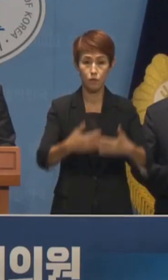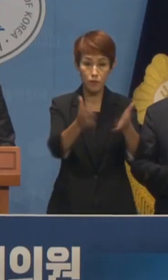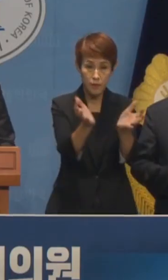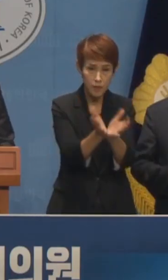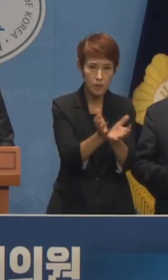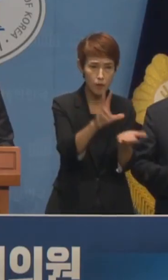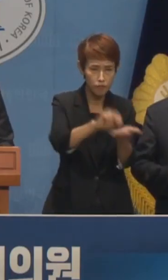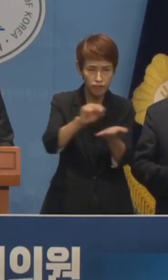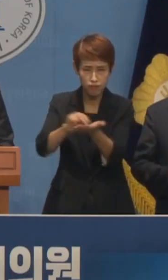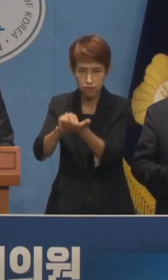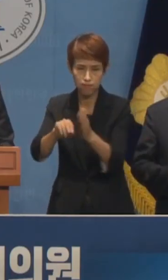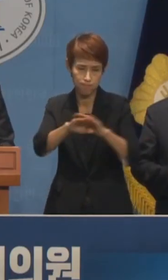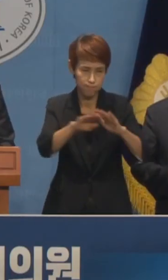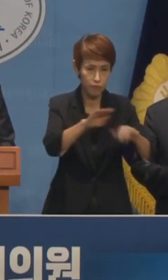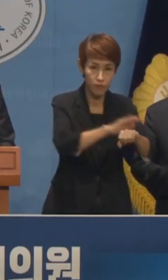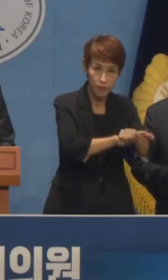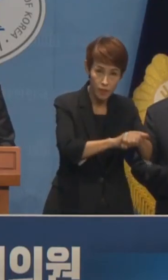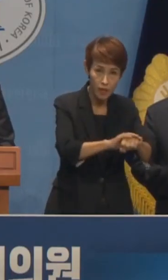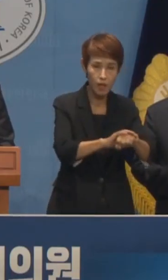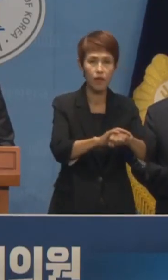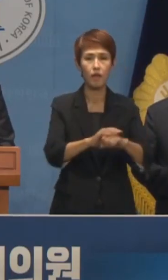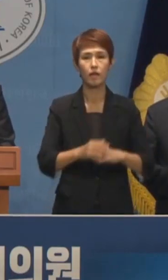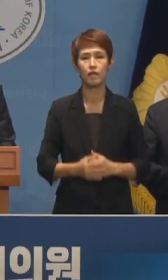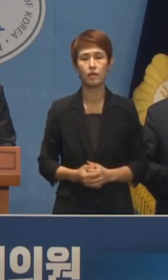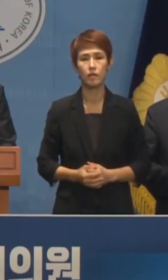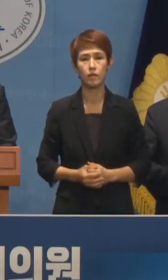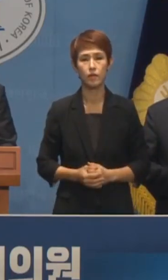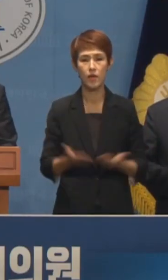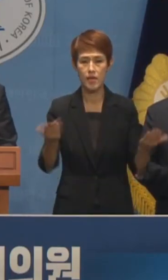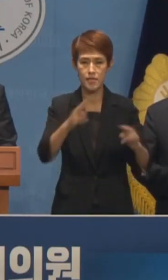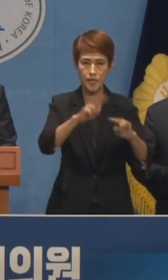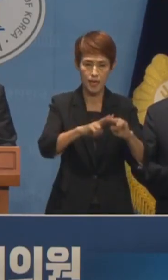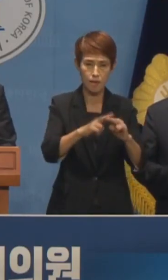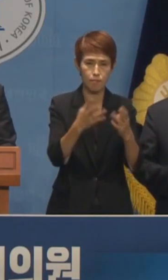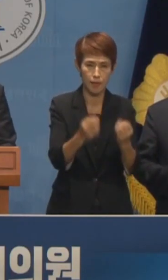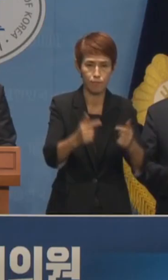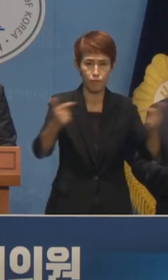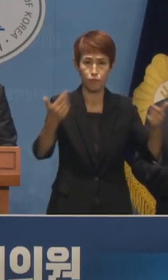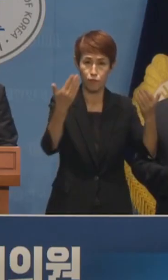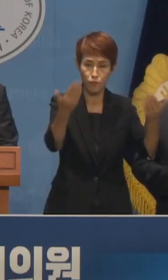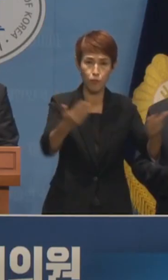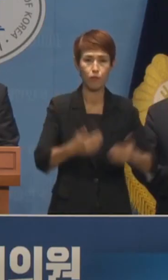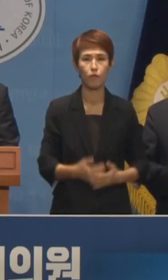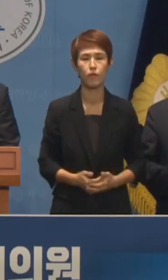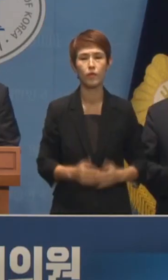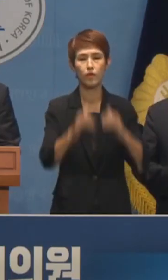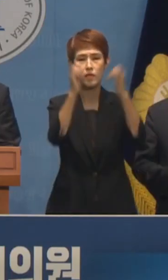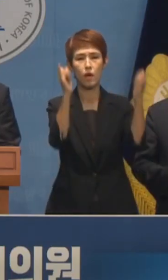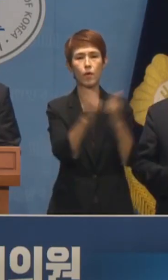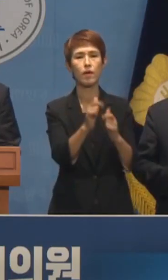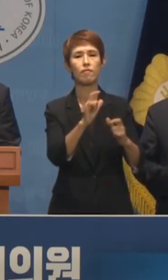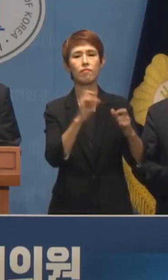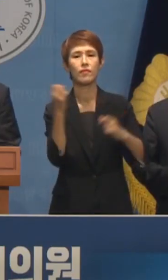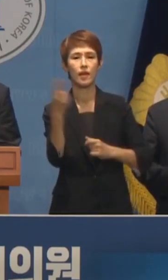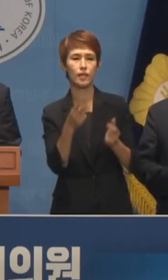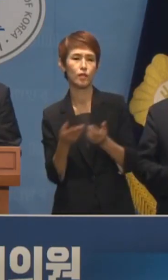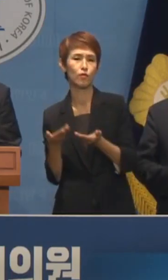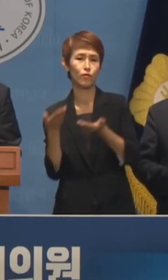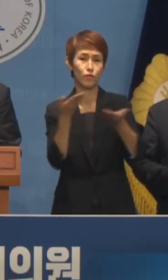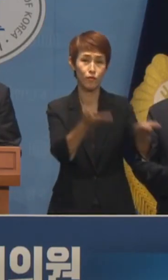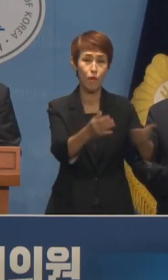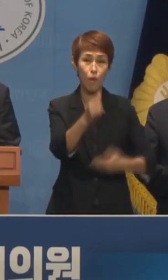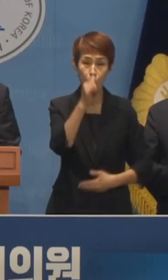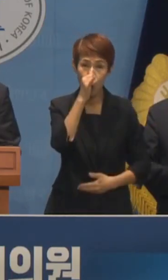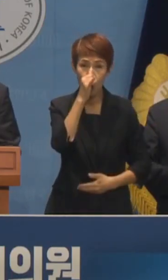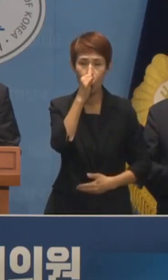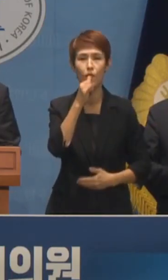이윤과 일자리를 창출하고 그것을 다시 사회에 재투자하는 사람의 온기를 느낄 수 있는 따뜻한 경제입니다.